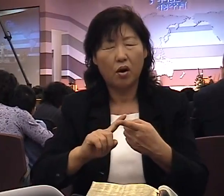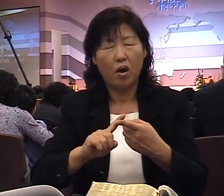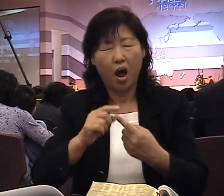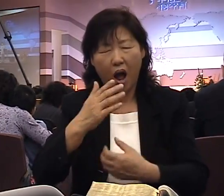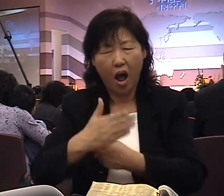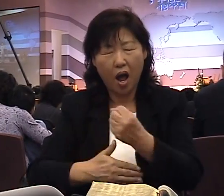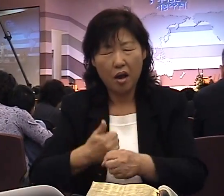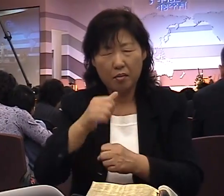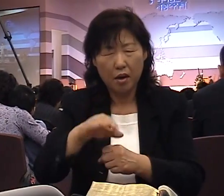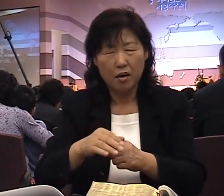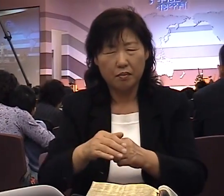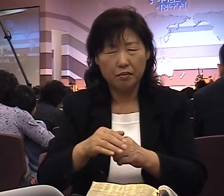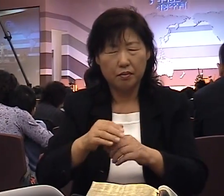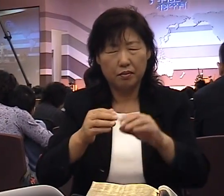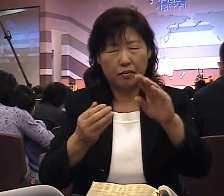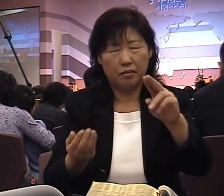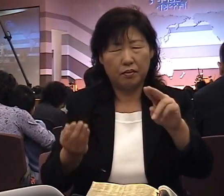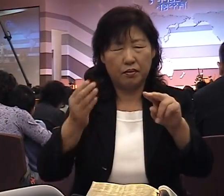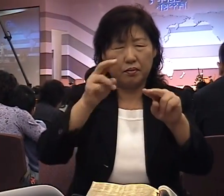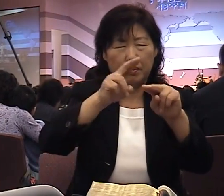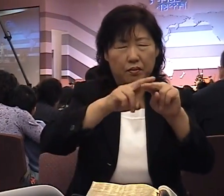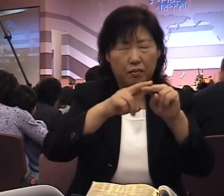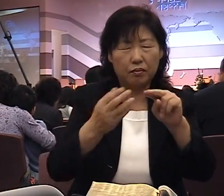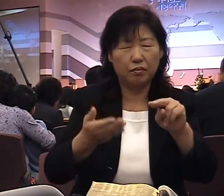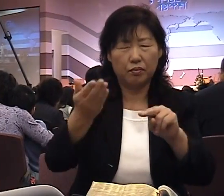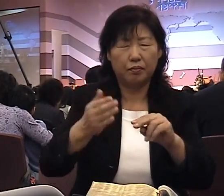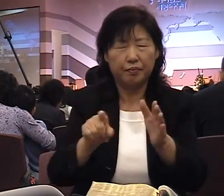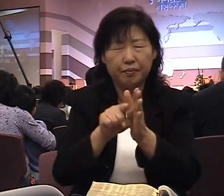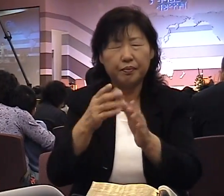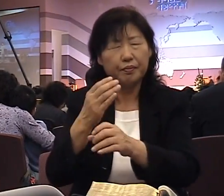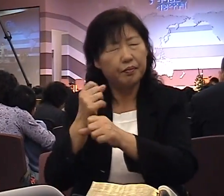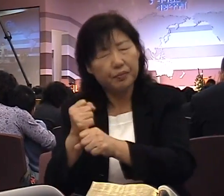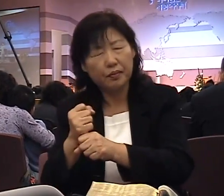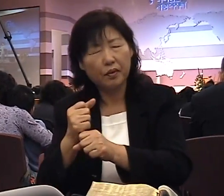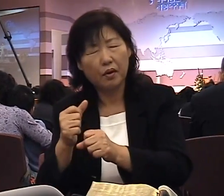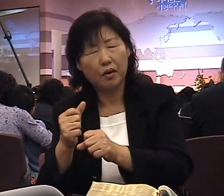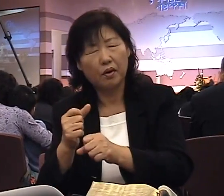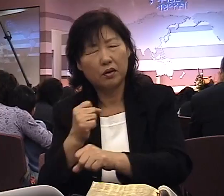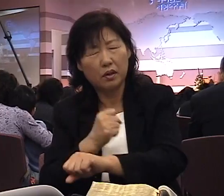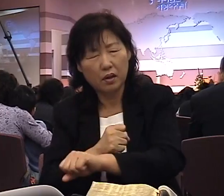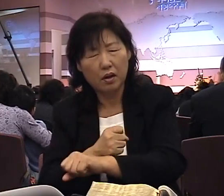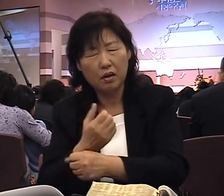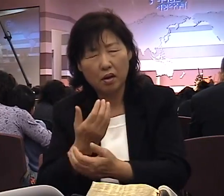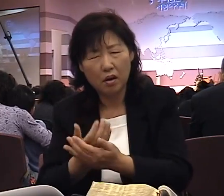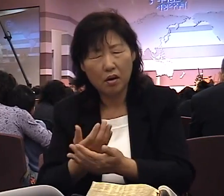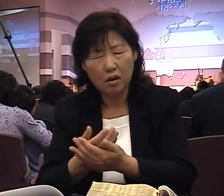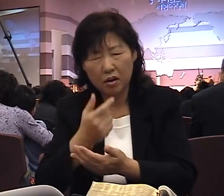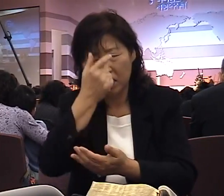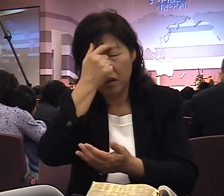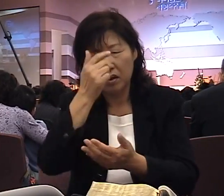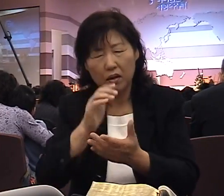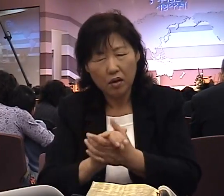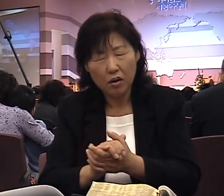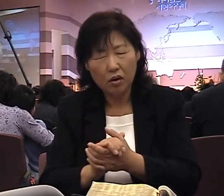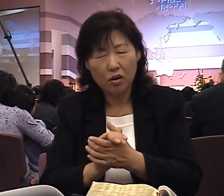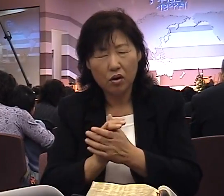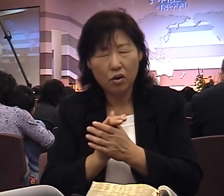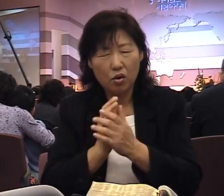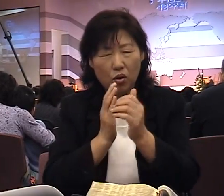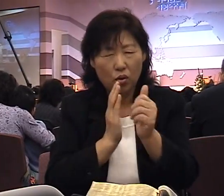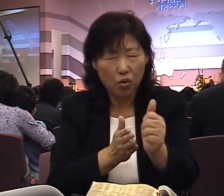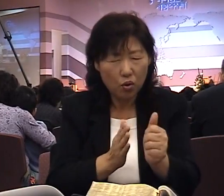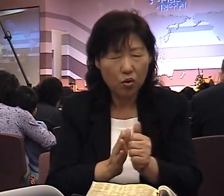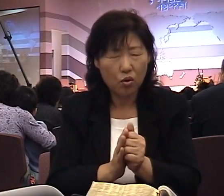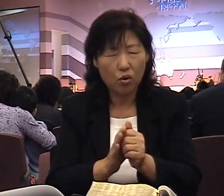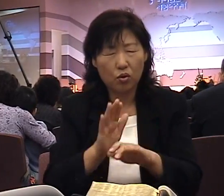이 가운데서도 역사하신 하나님, 우리가 믿음으로 붙잡고 의지하게 해달라고 기도 요청하시는 분들